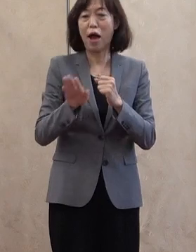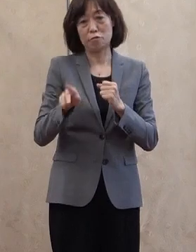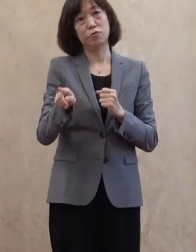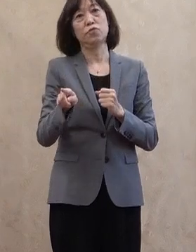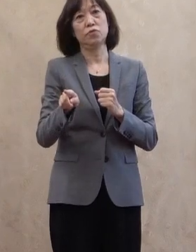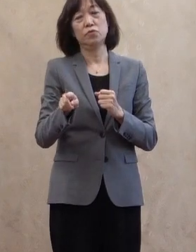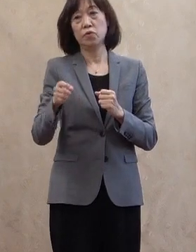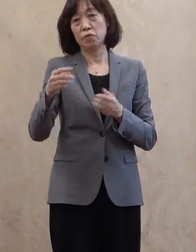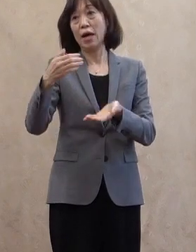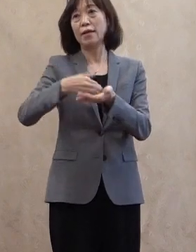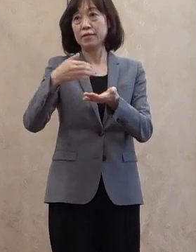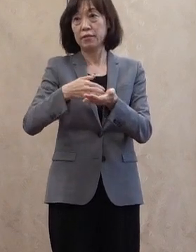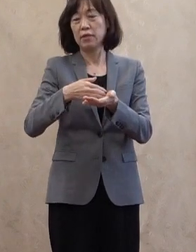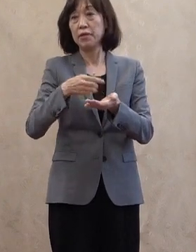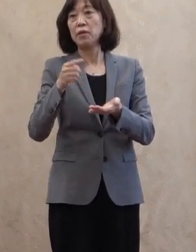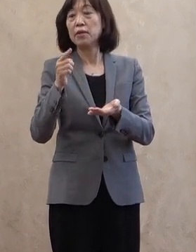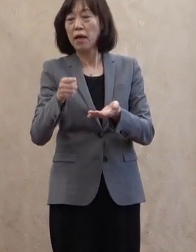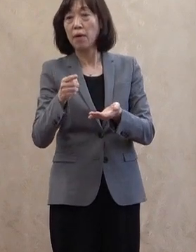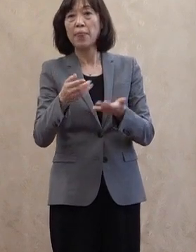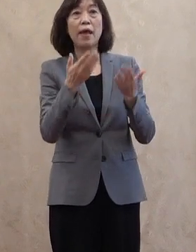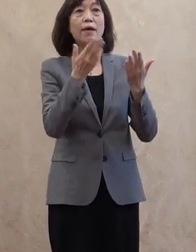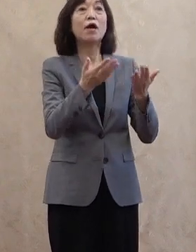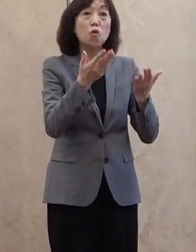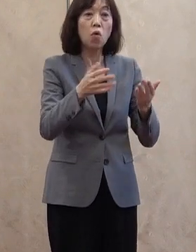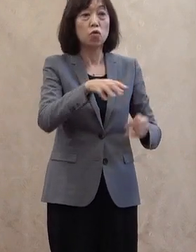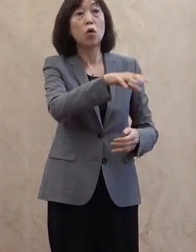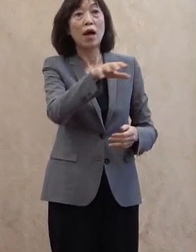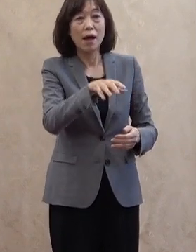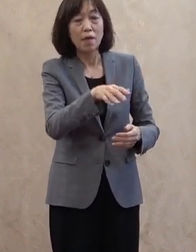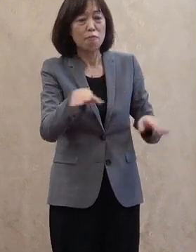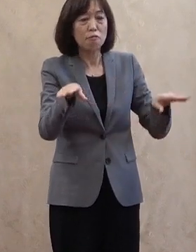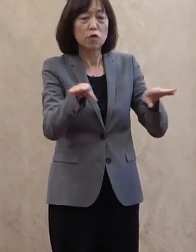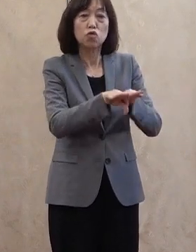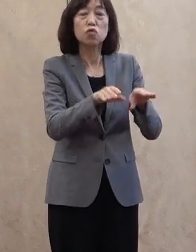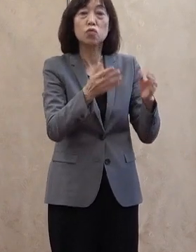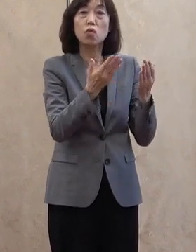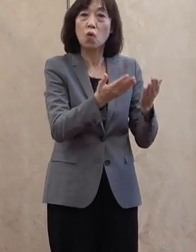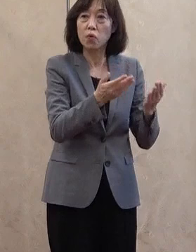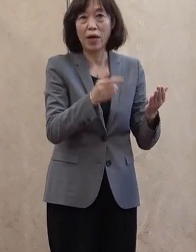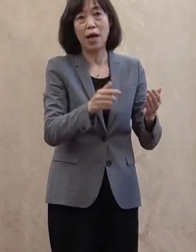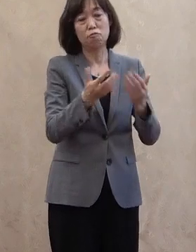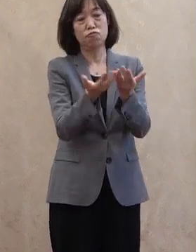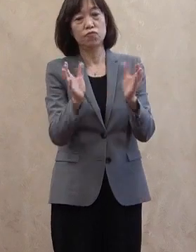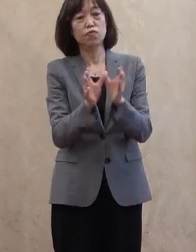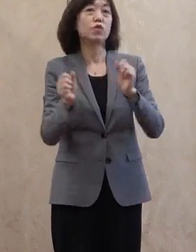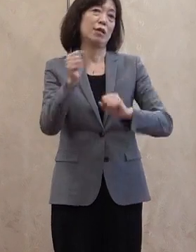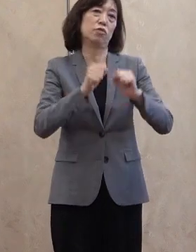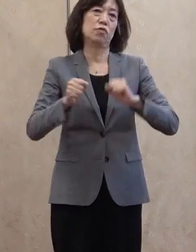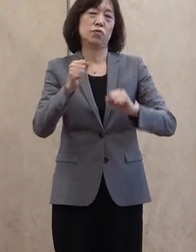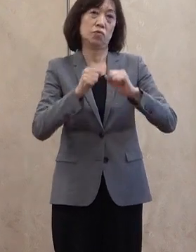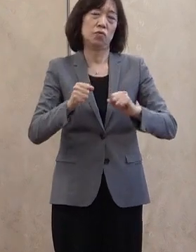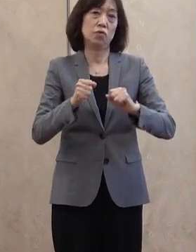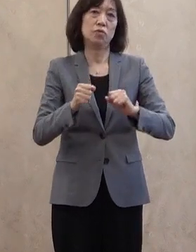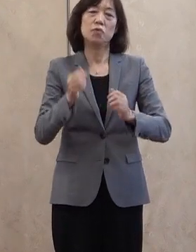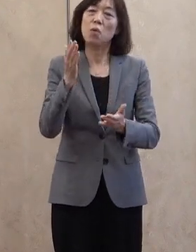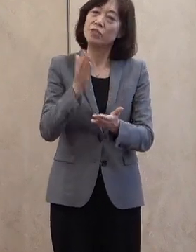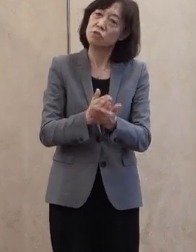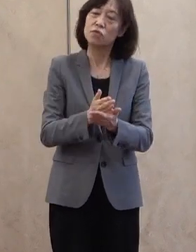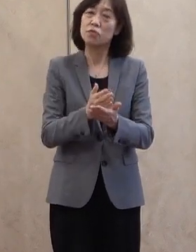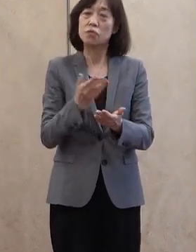校現場への対策として今後休校であったり、あと部活関係での自粛を求めたり、そういったことはあるのでしょ